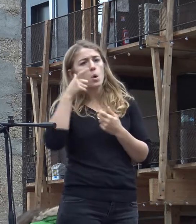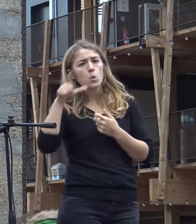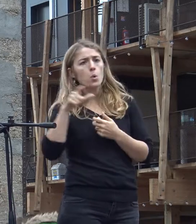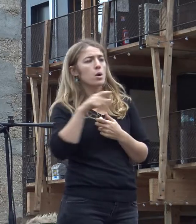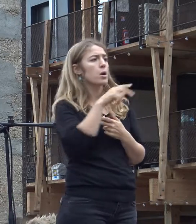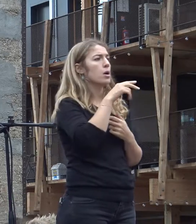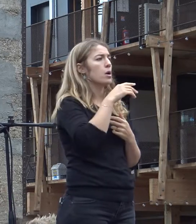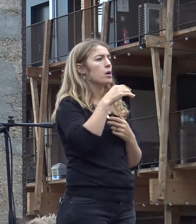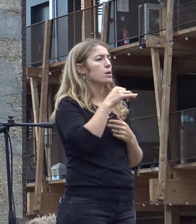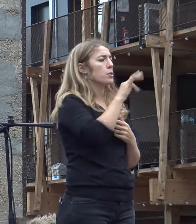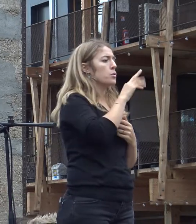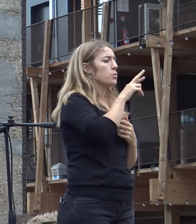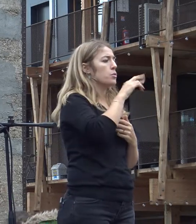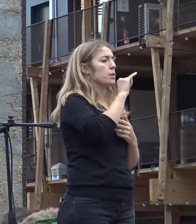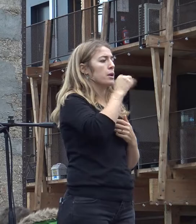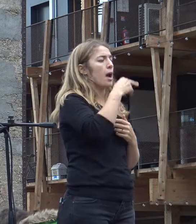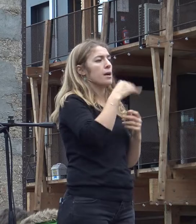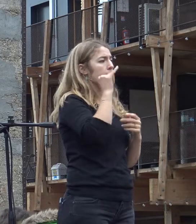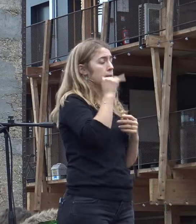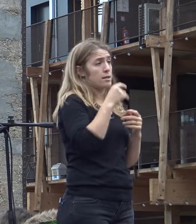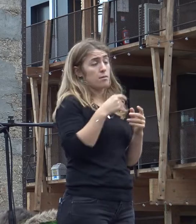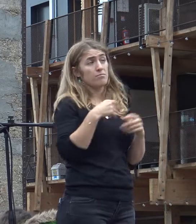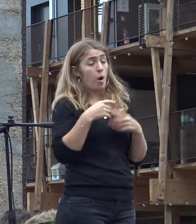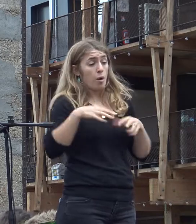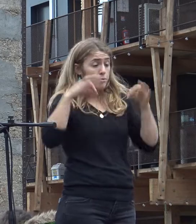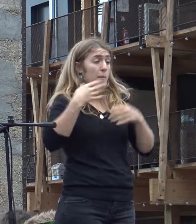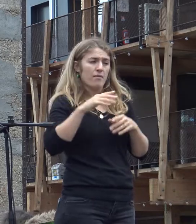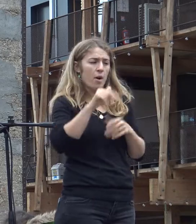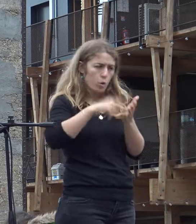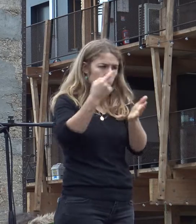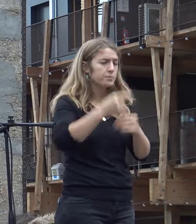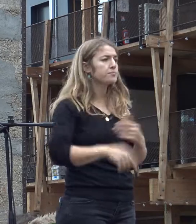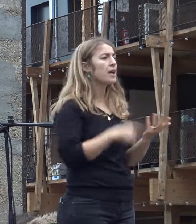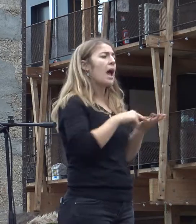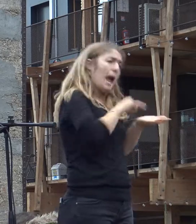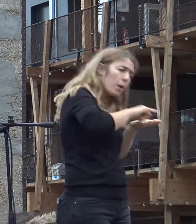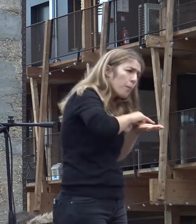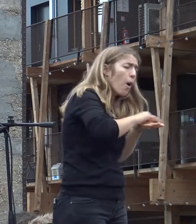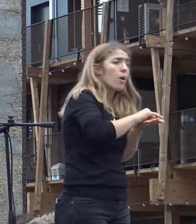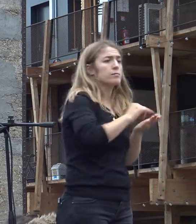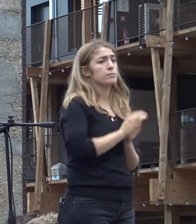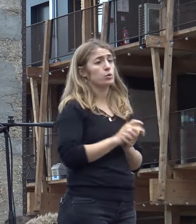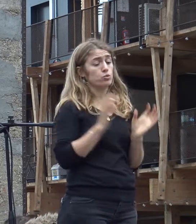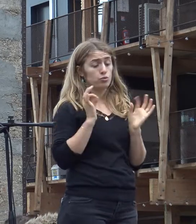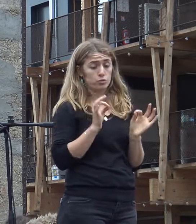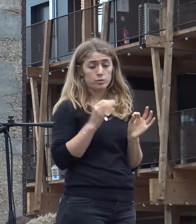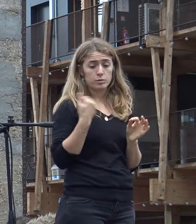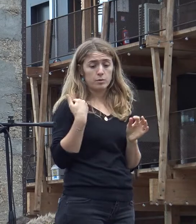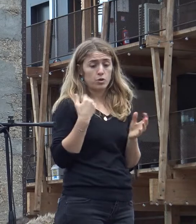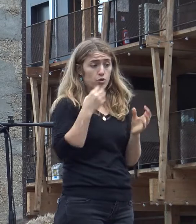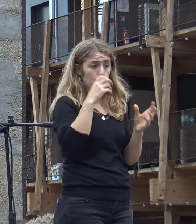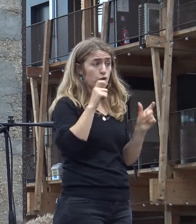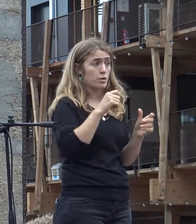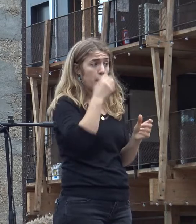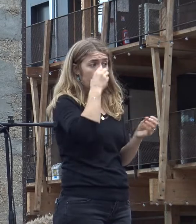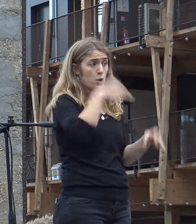qui semble à l'arrêt, mais qui va continuer aussi. Pour les aéroports, nous avons eu la chance de pouvoir avoir l'abandon chez